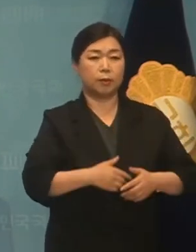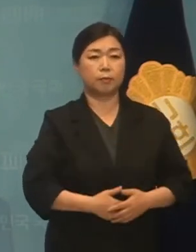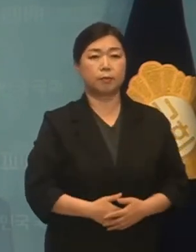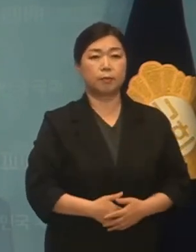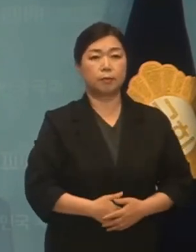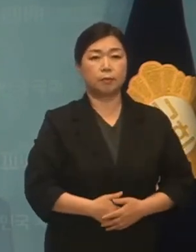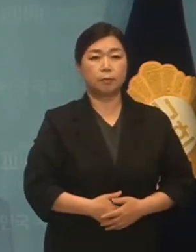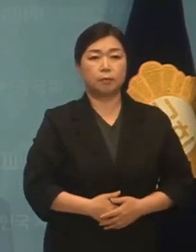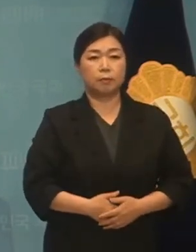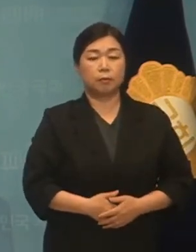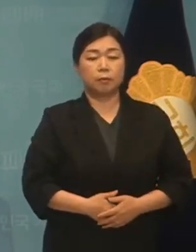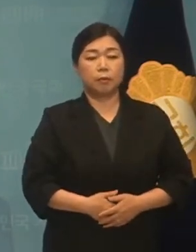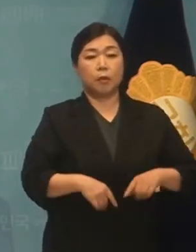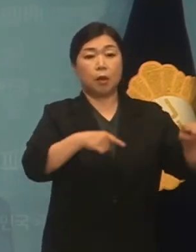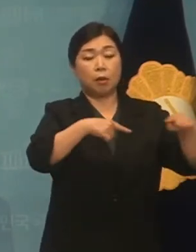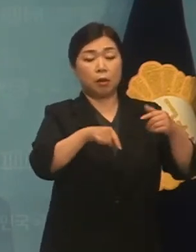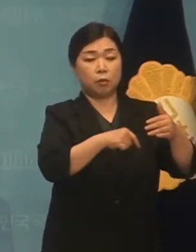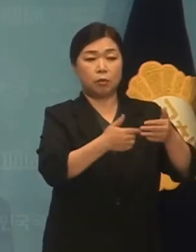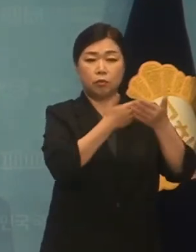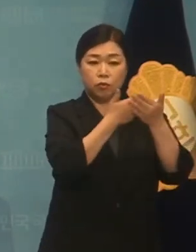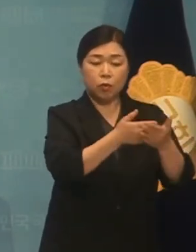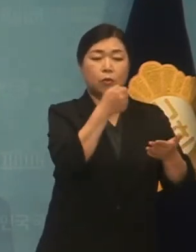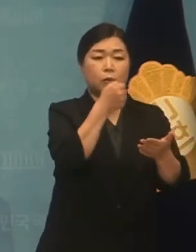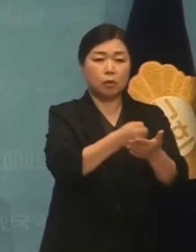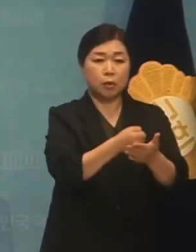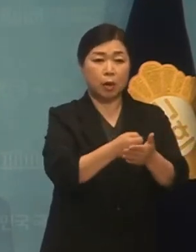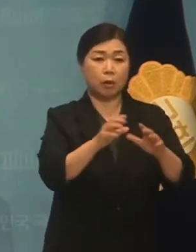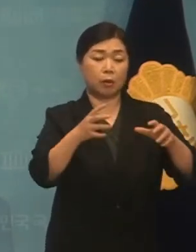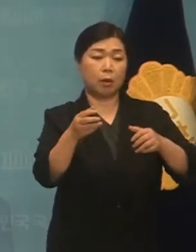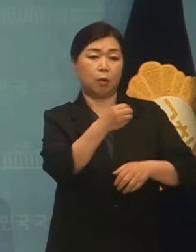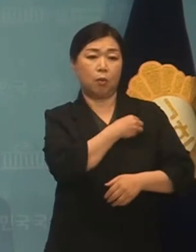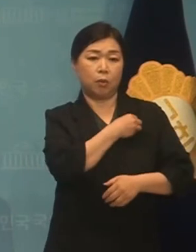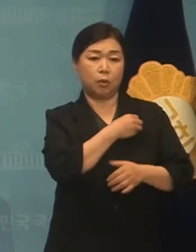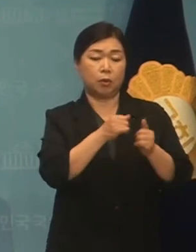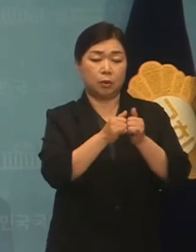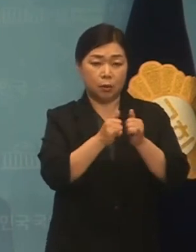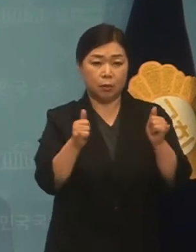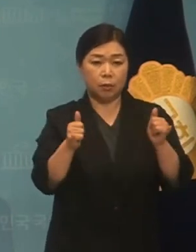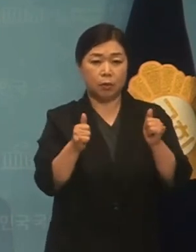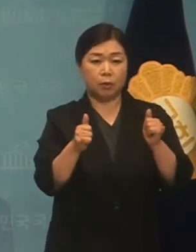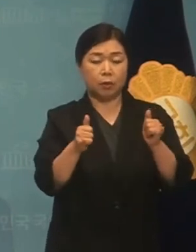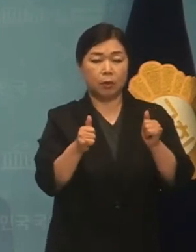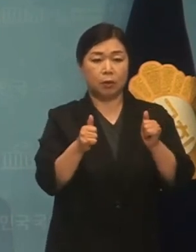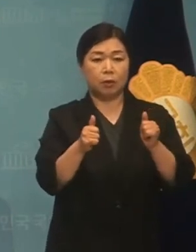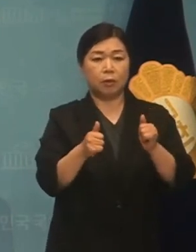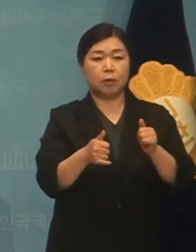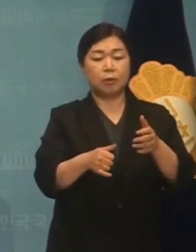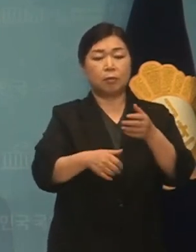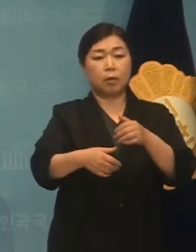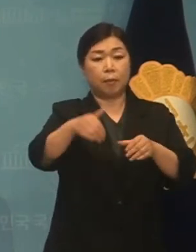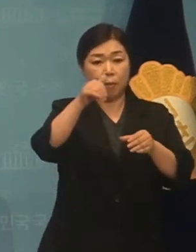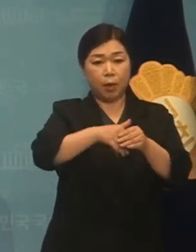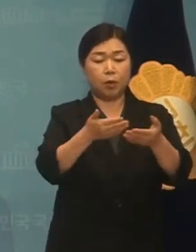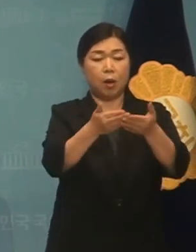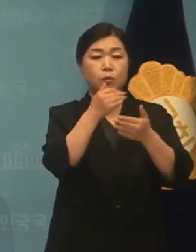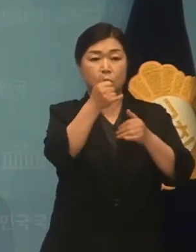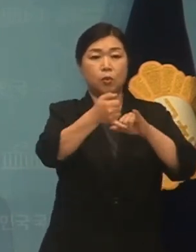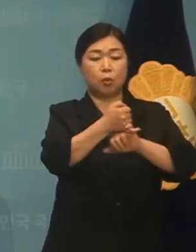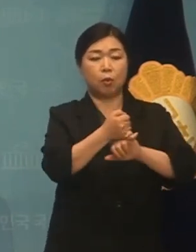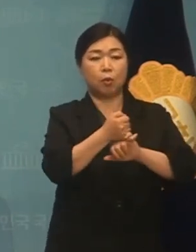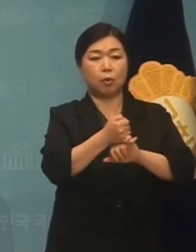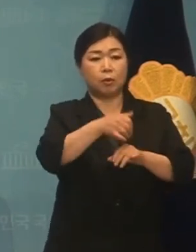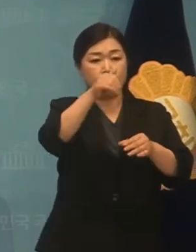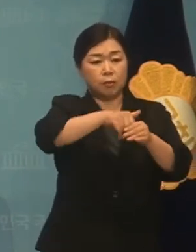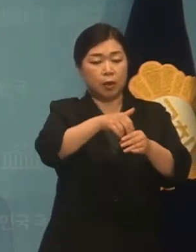모습입니다. 당의 주요 결정에 당원들의 의견이 적극 반영될 수 있도록 의사결정